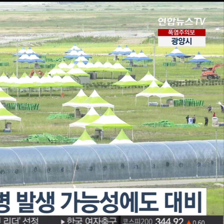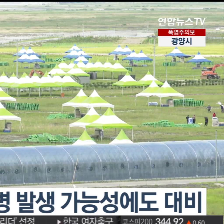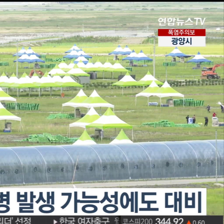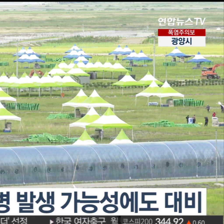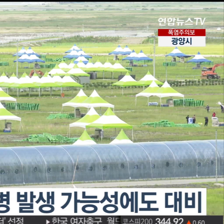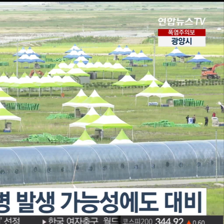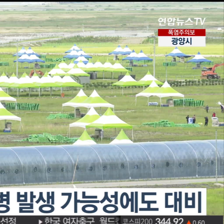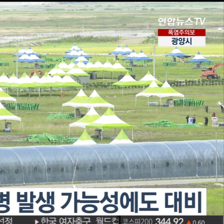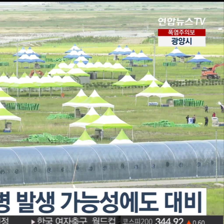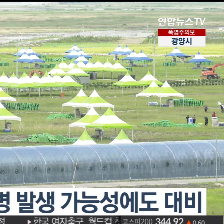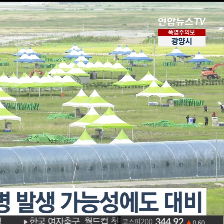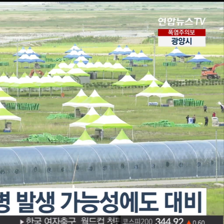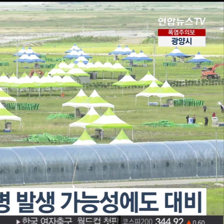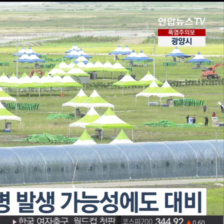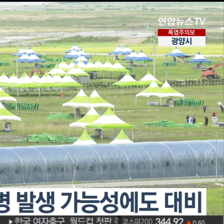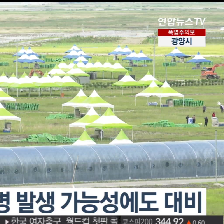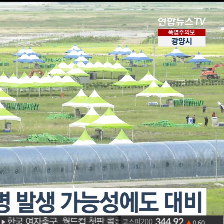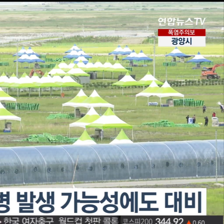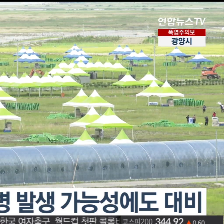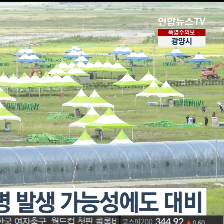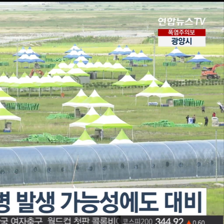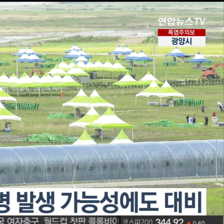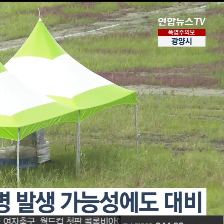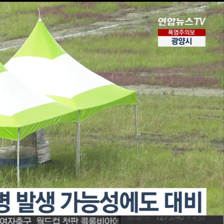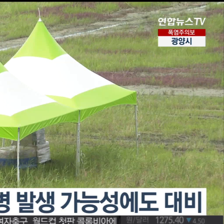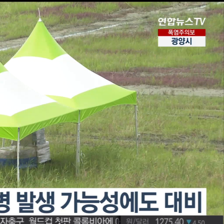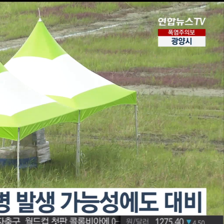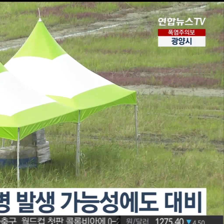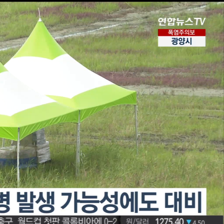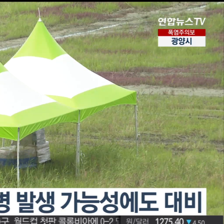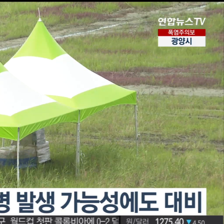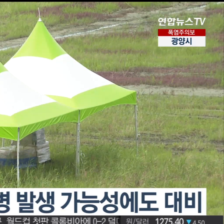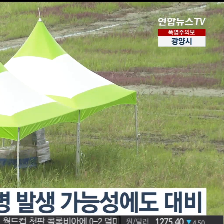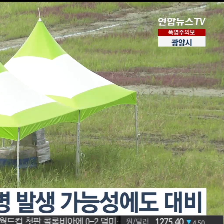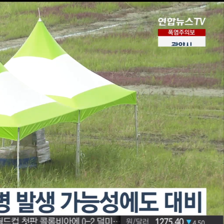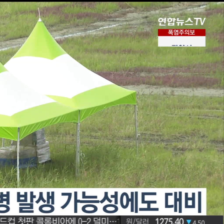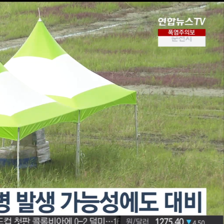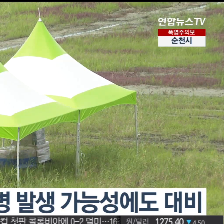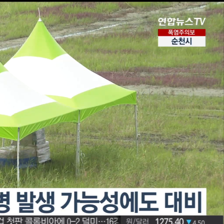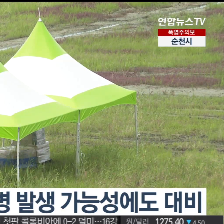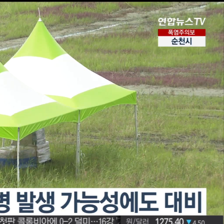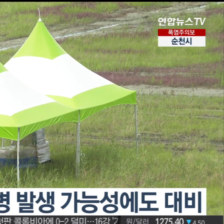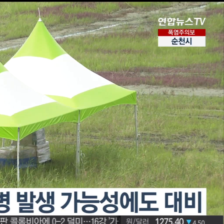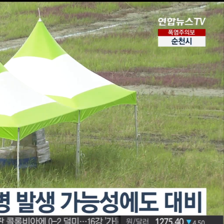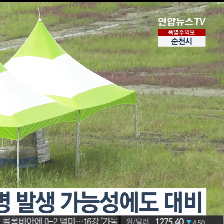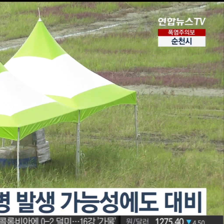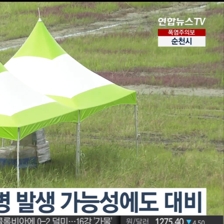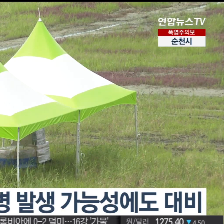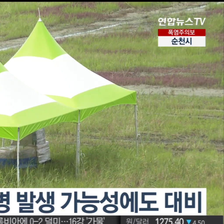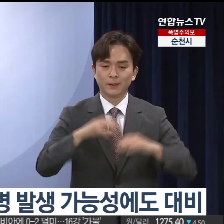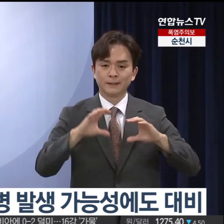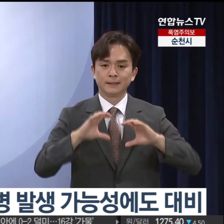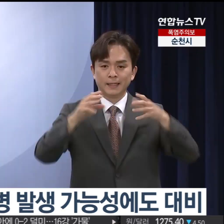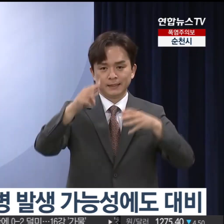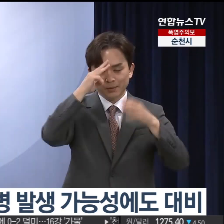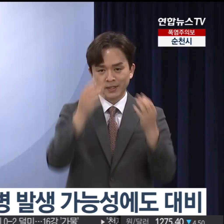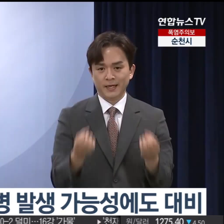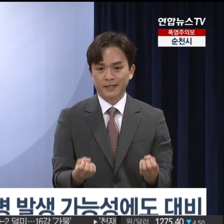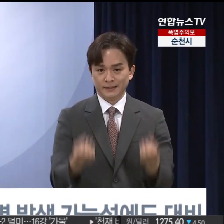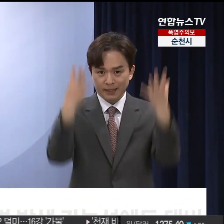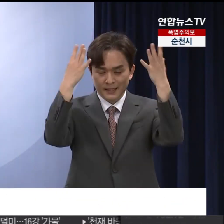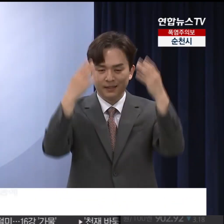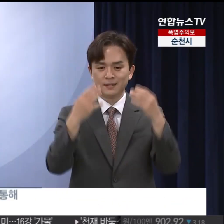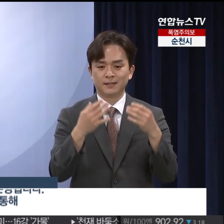분사 시설 등을 설치하고 혹시 모를 감염병 발생 가능성에도 대비하기로 했습니다.